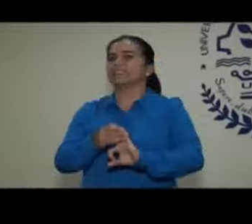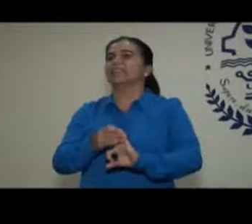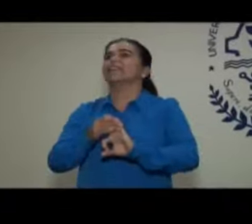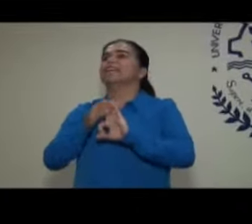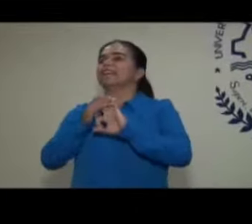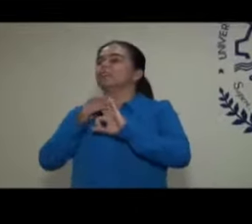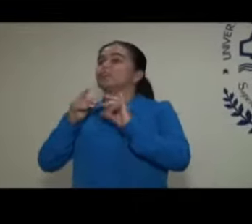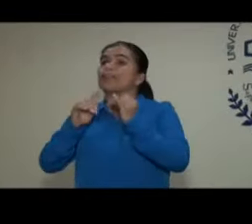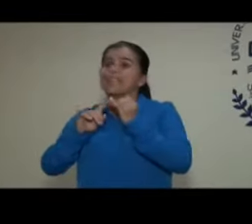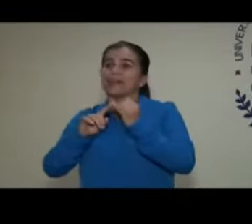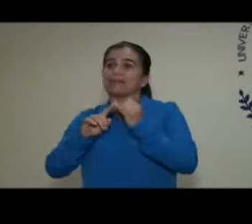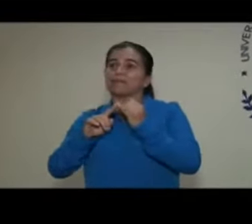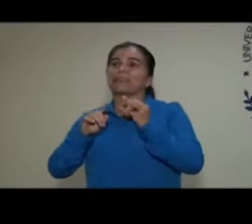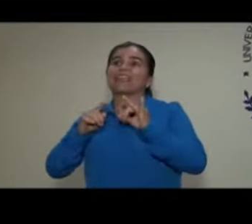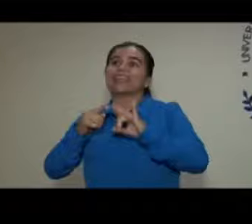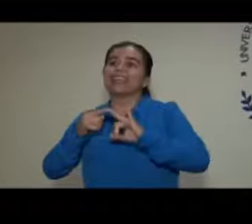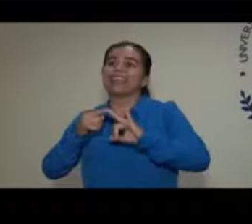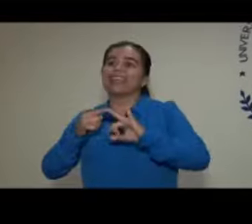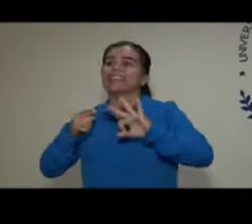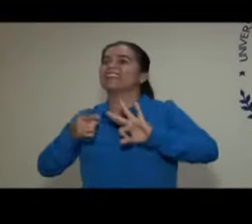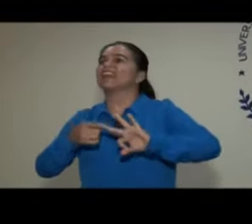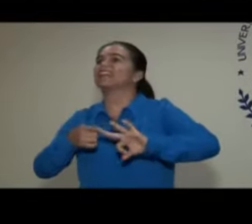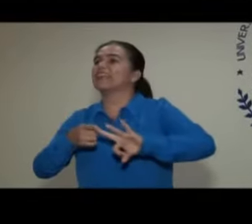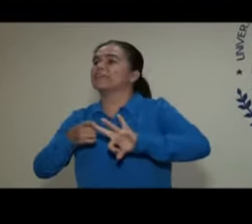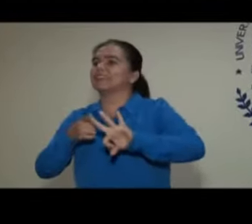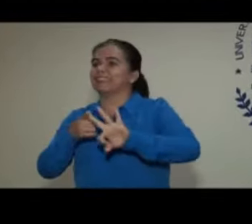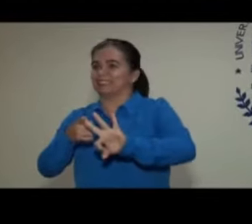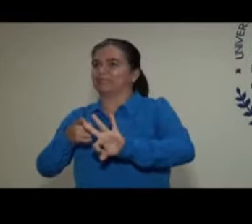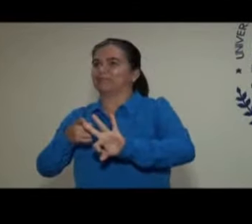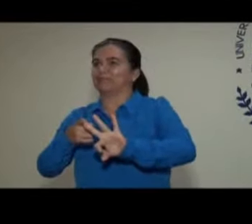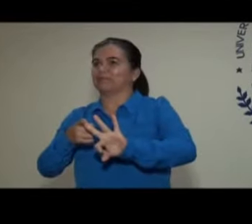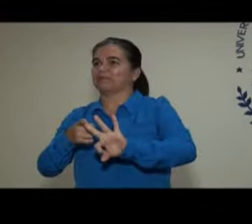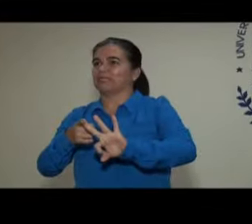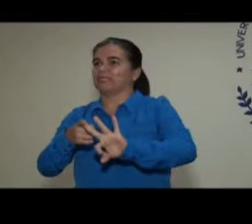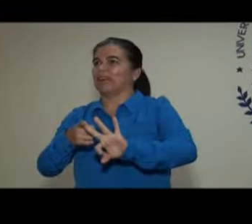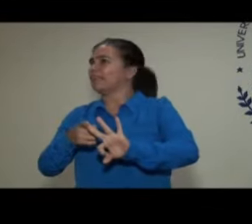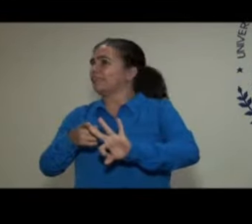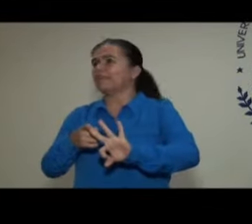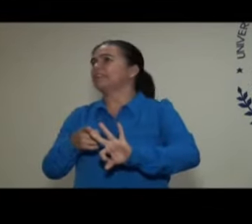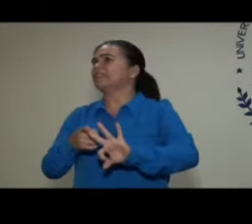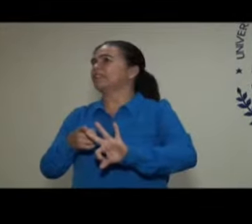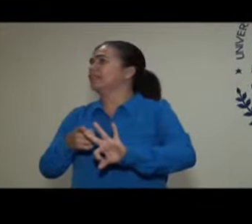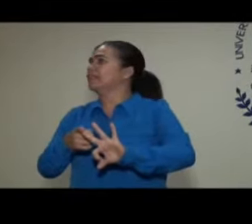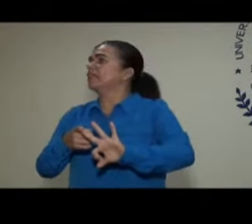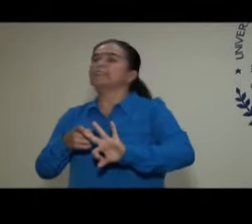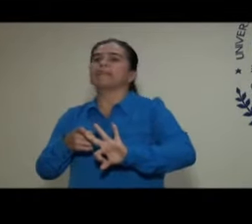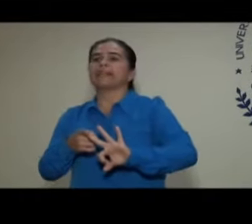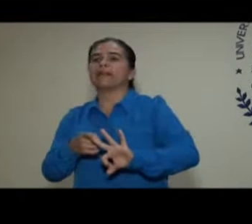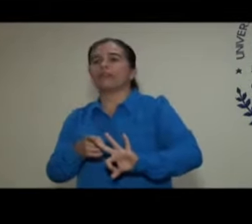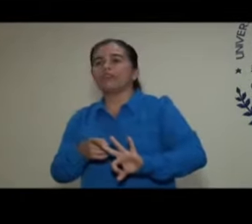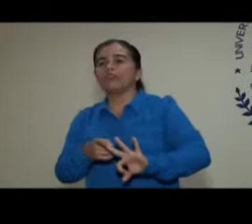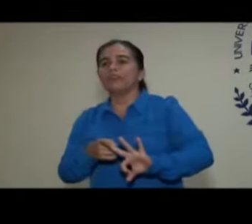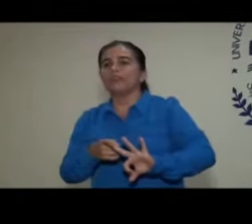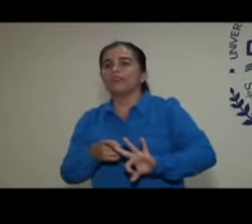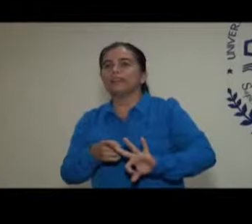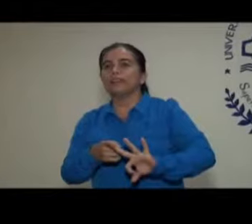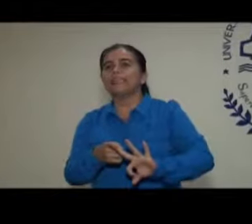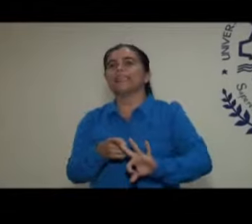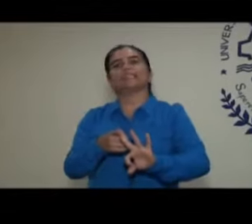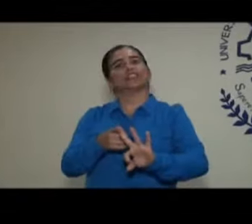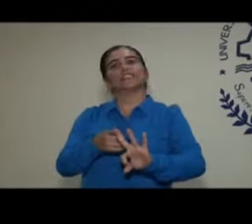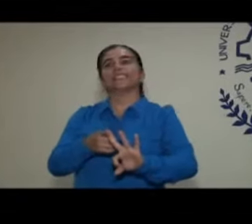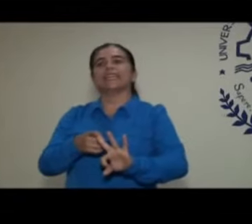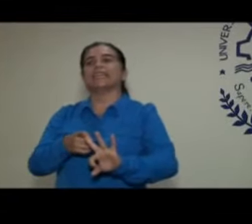Ramírez expresidente de las enig Mazatlán y subsecretario de desarrollo urbano de Sinaloa quien presentó las ponencias tu desarrollo humano